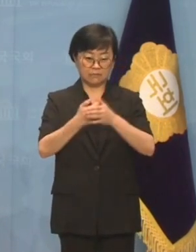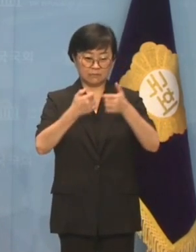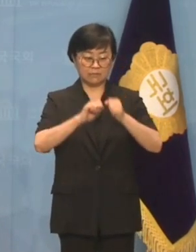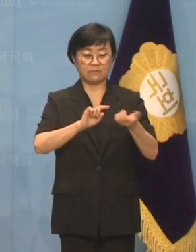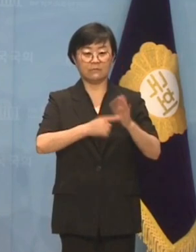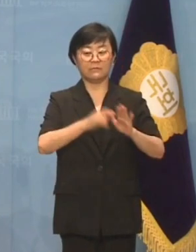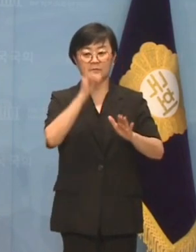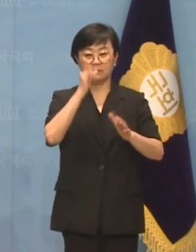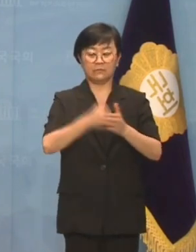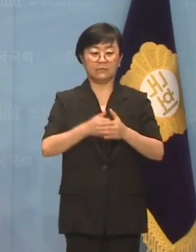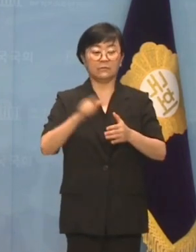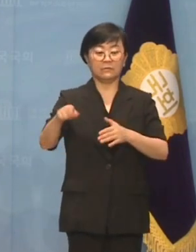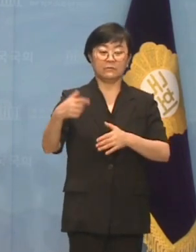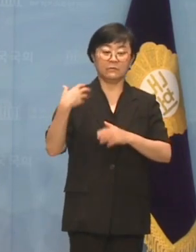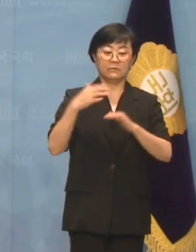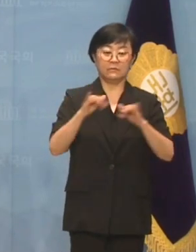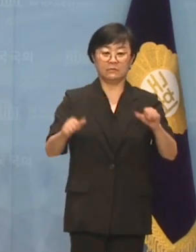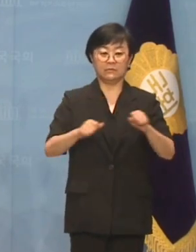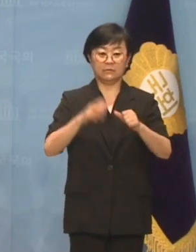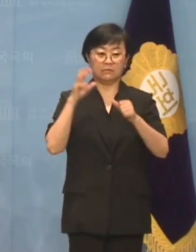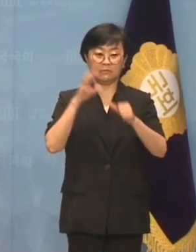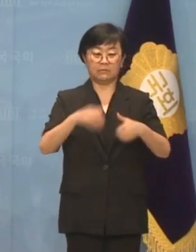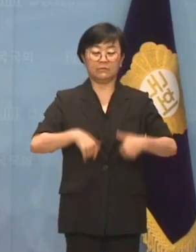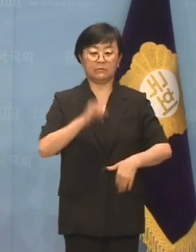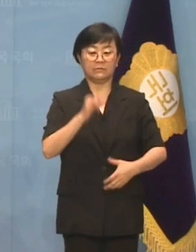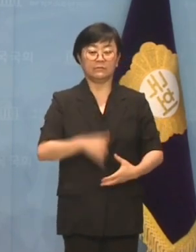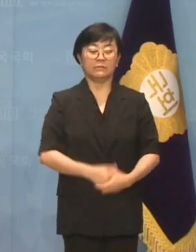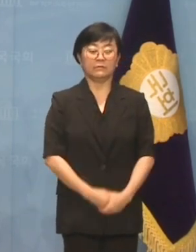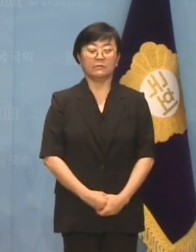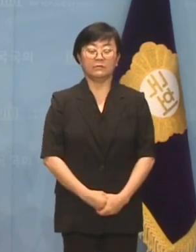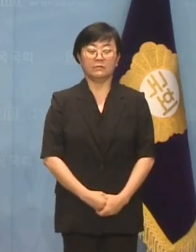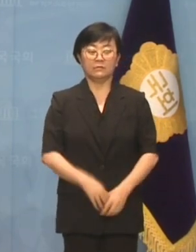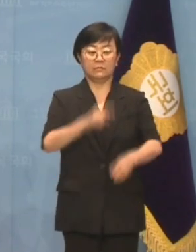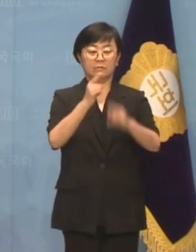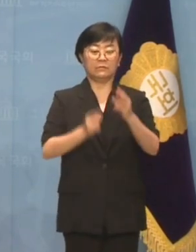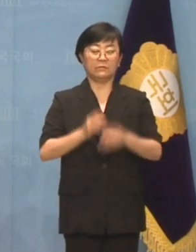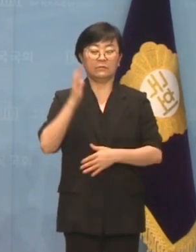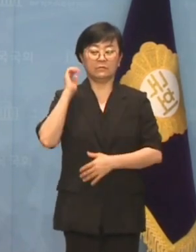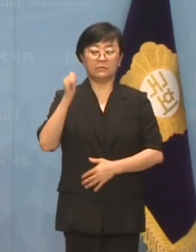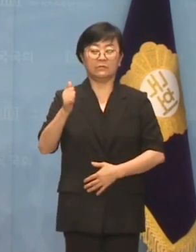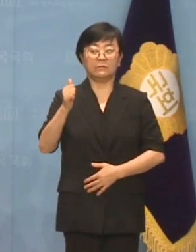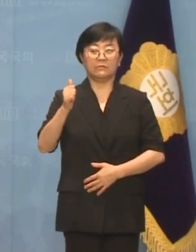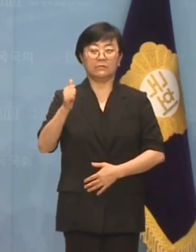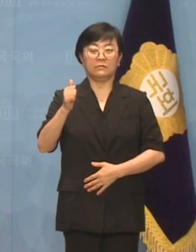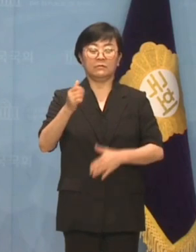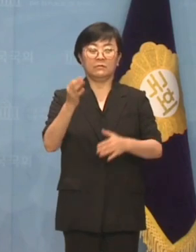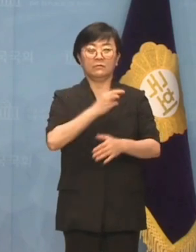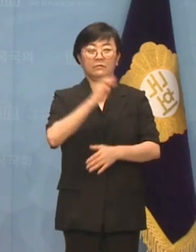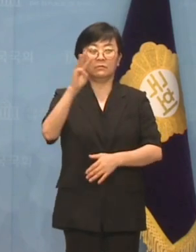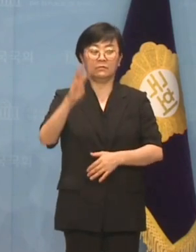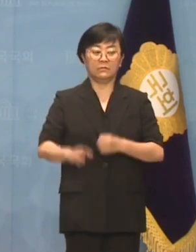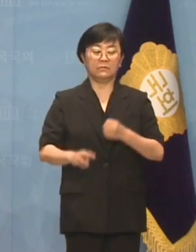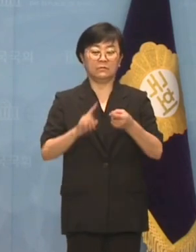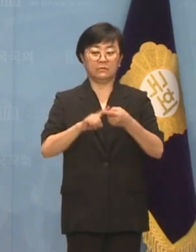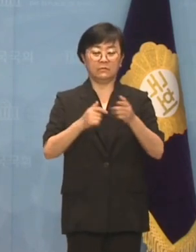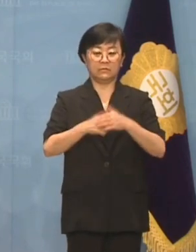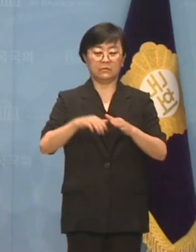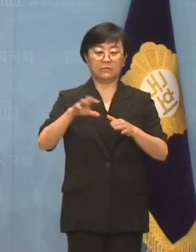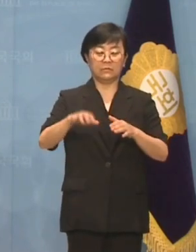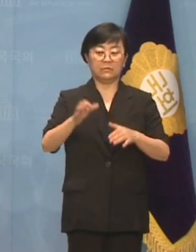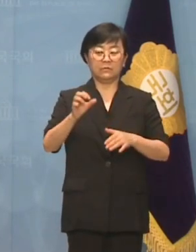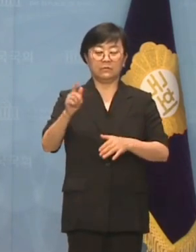낱낱이 밝히고 그 책임자를 문책해야 할 것입니다. 윤석열 대통령은 부천